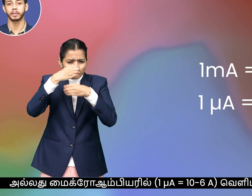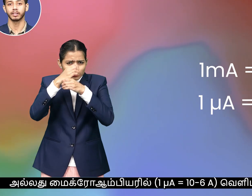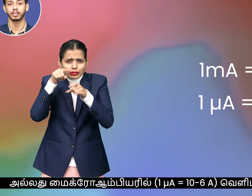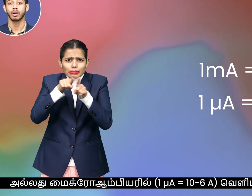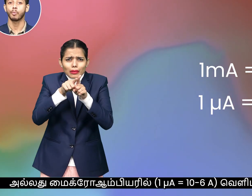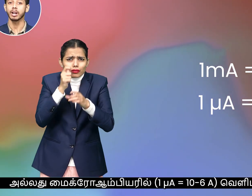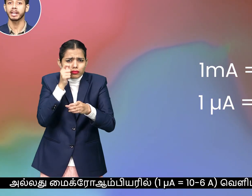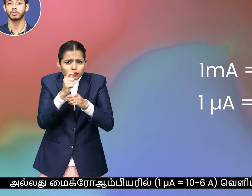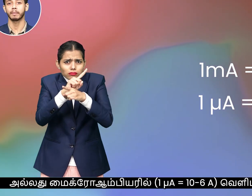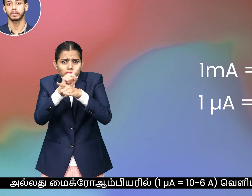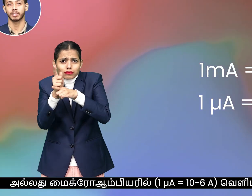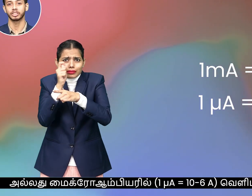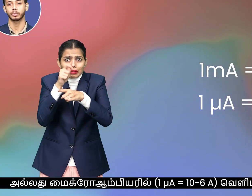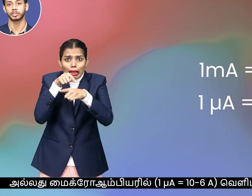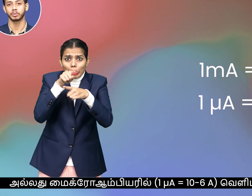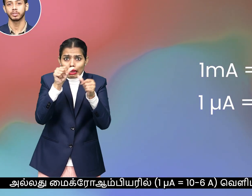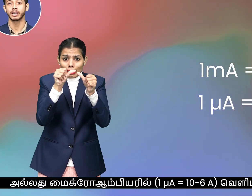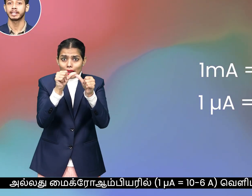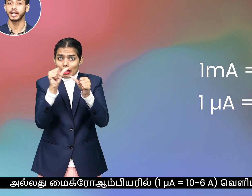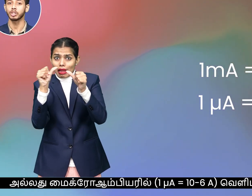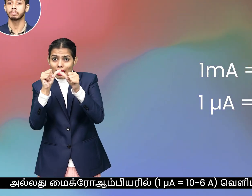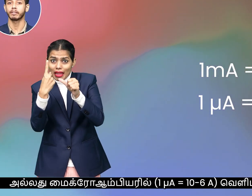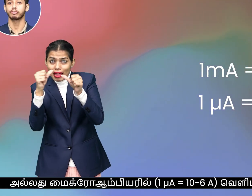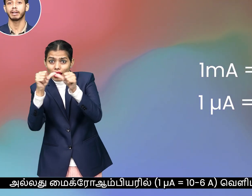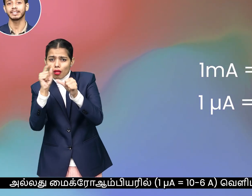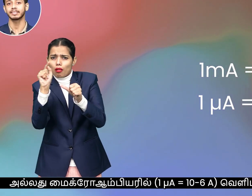அல்லது மைக்ரோ ஆம்பியரில், அதாவது